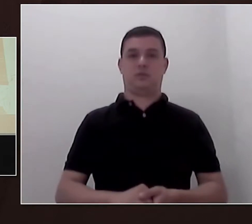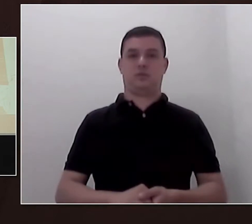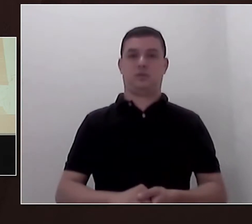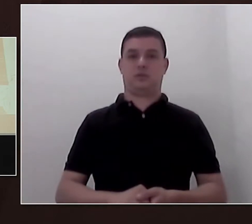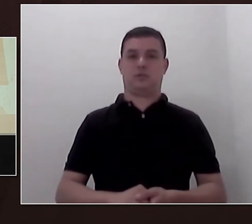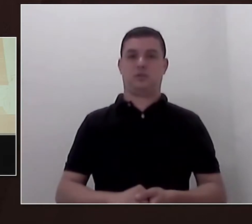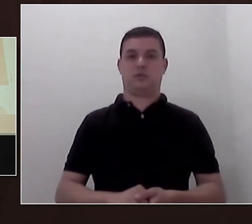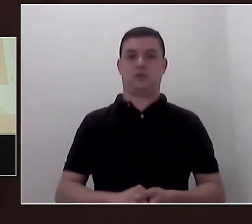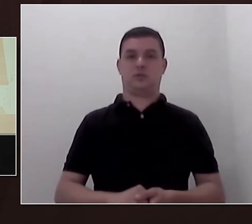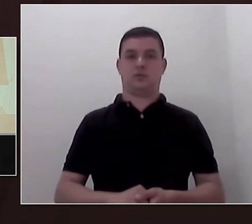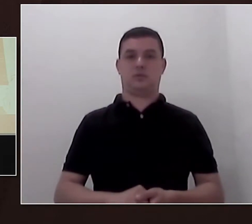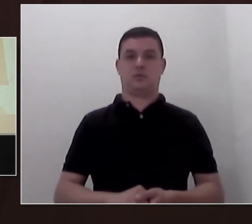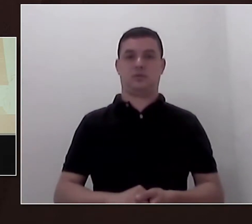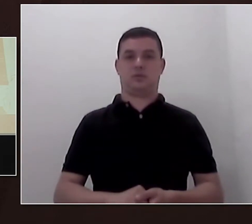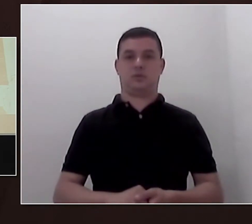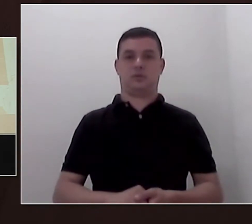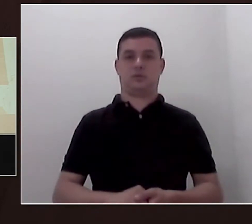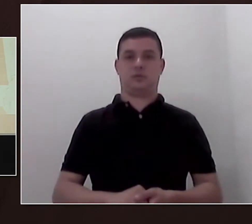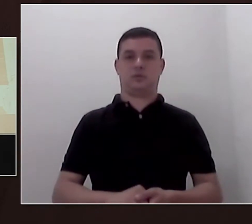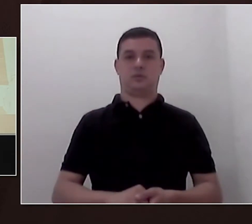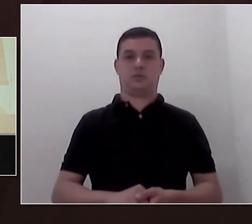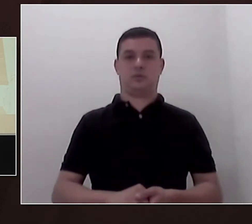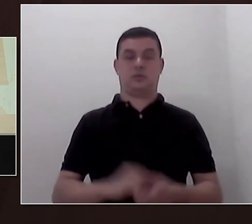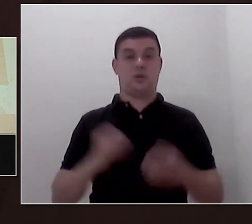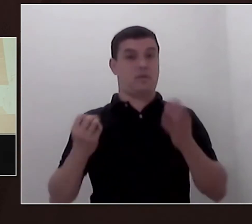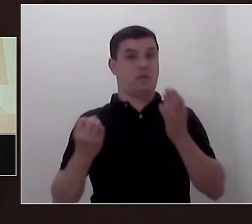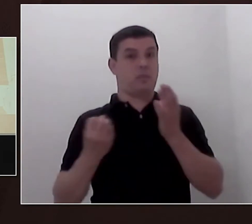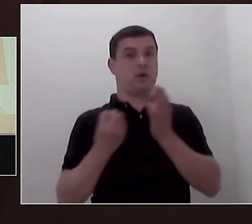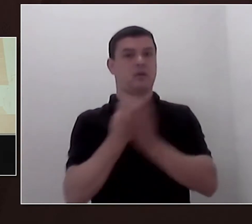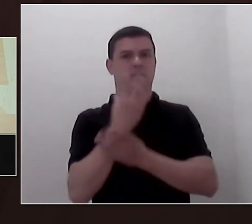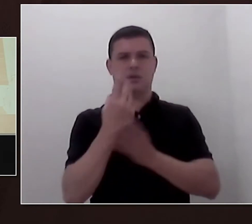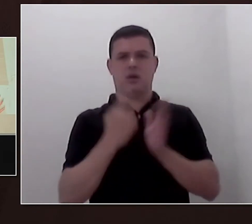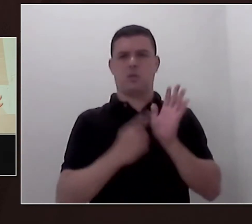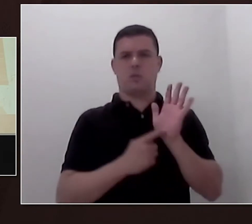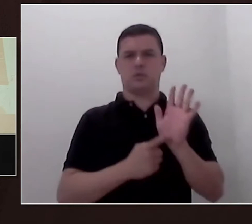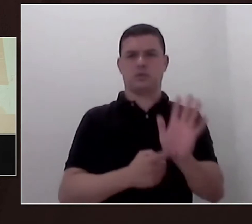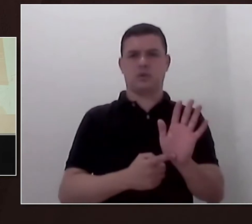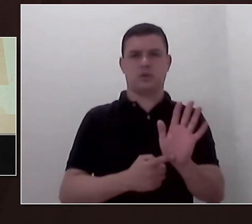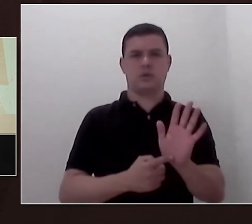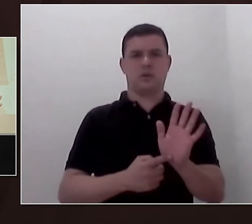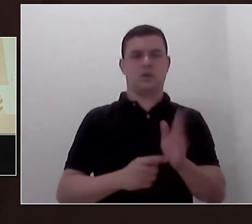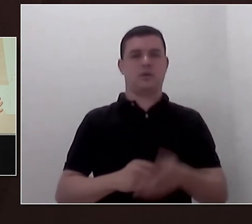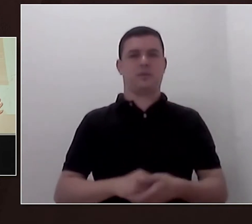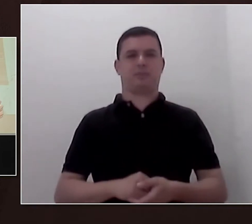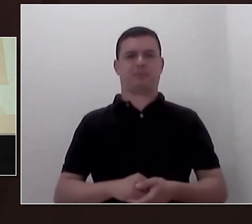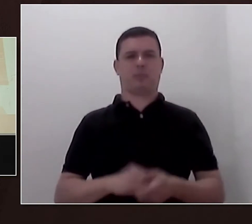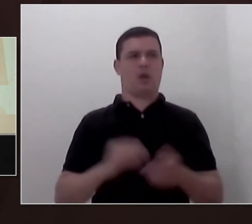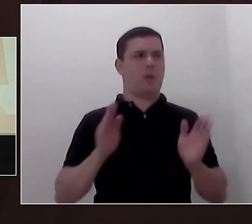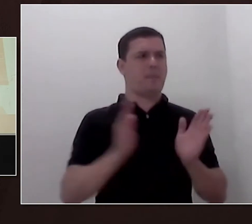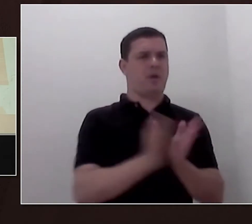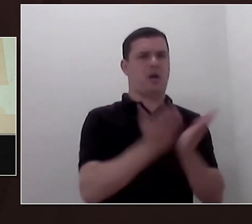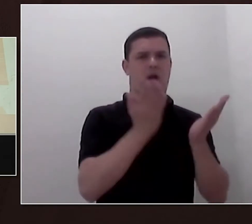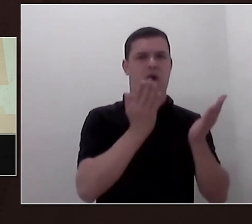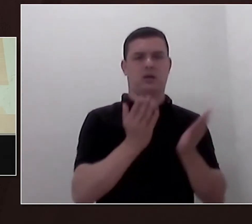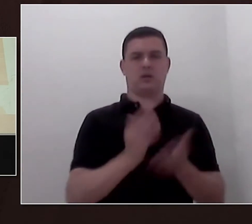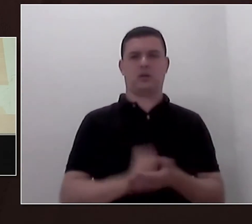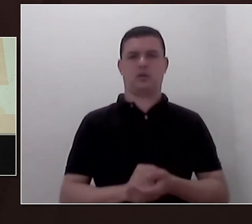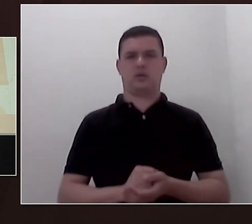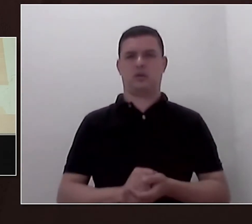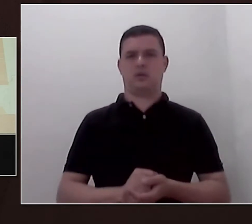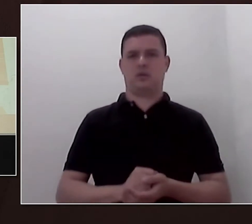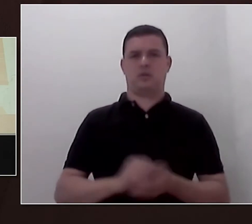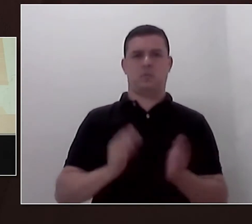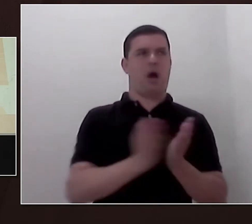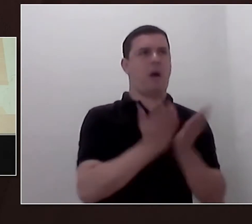vão começar a aparecer muitas dessas coisas. Isso aqui faz um milagre, isso aqui faz acontecer algo sobrenatural. Irmão, não vai atrás dessas